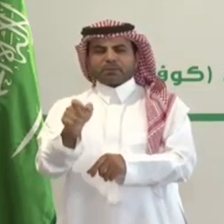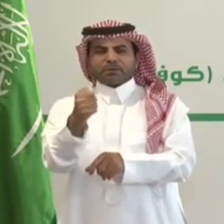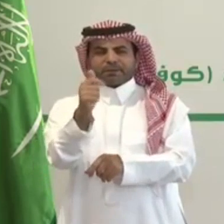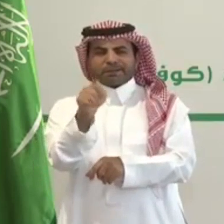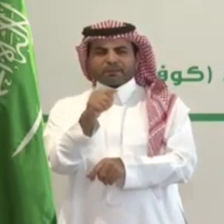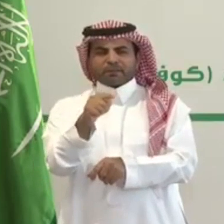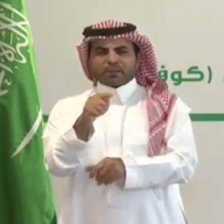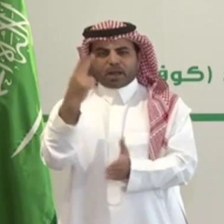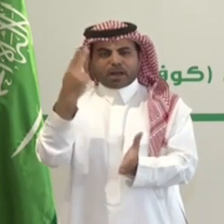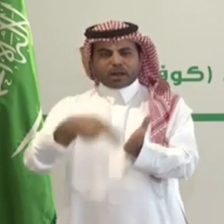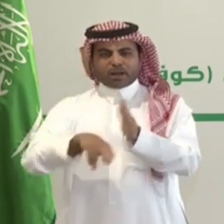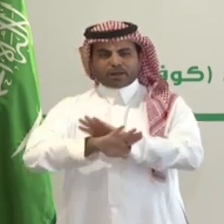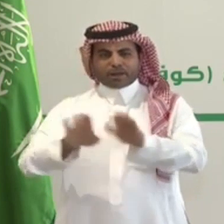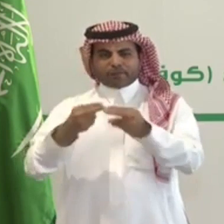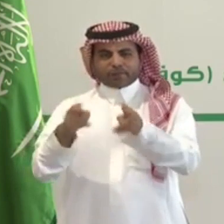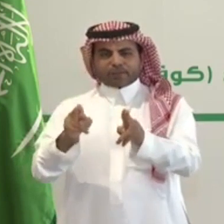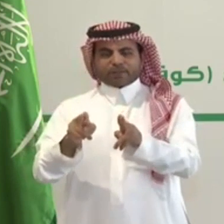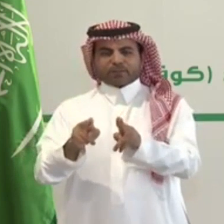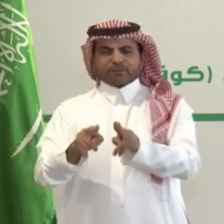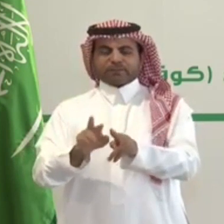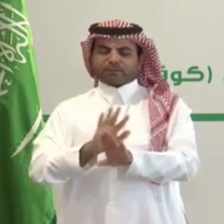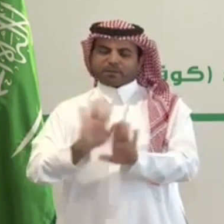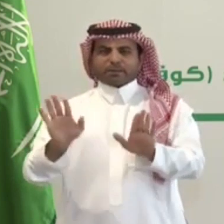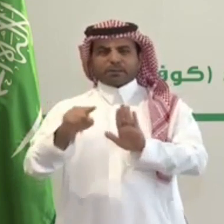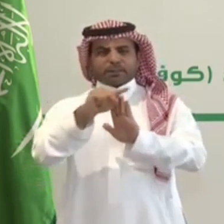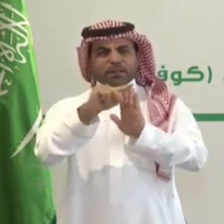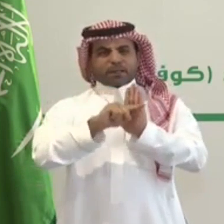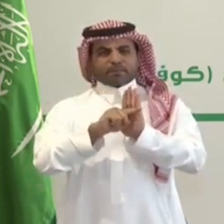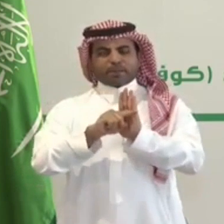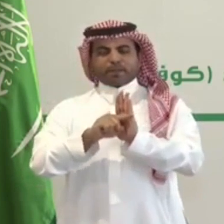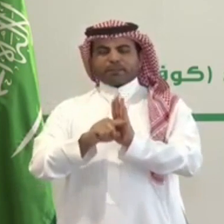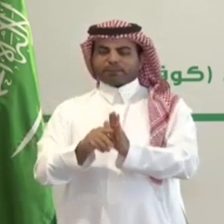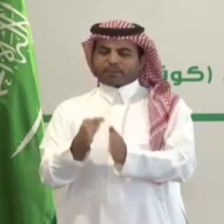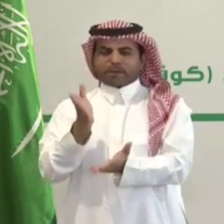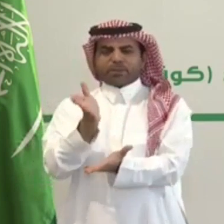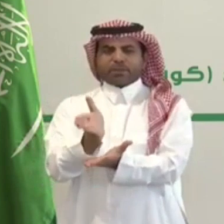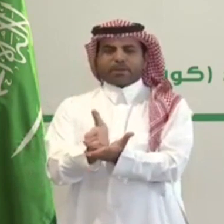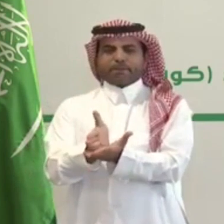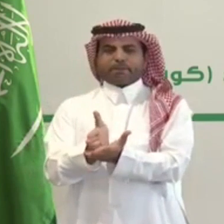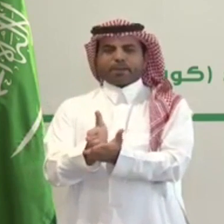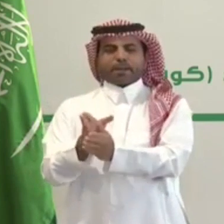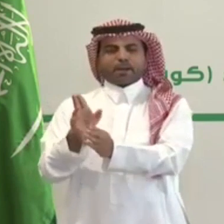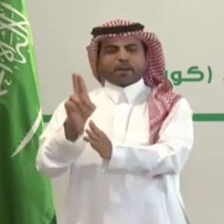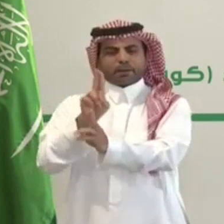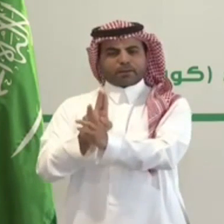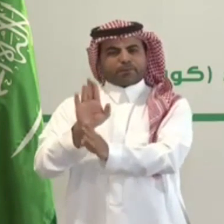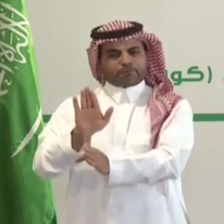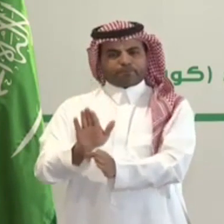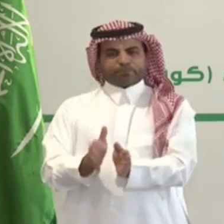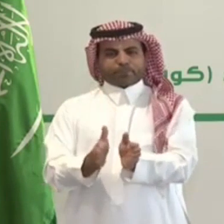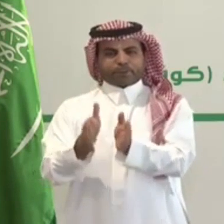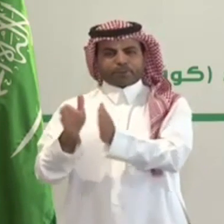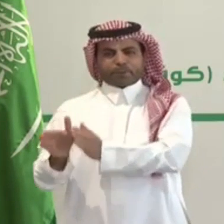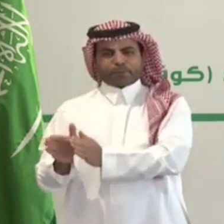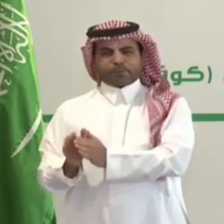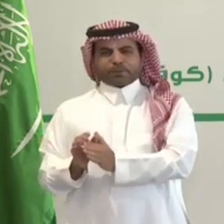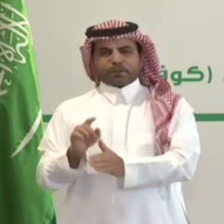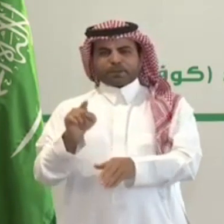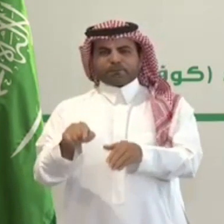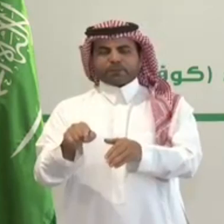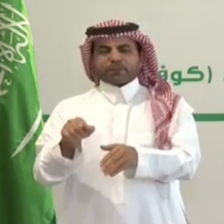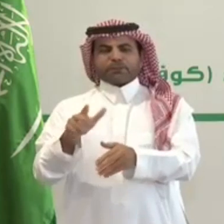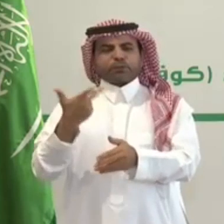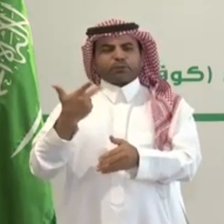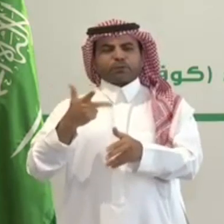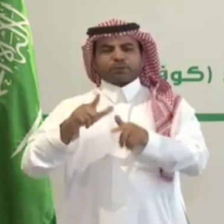وقت قرار منع التجول، وتم تطبيق التعليمات بحقهم مباشرة. كذلك رصدنا من خلال